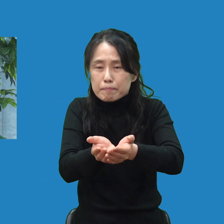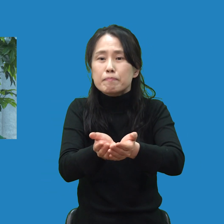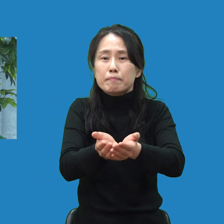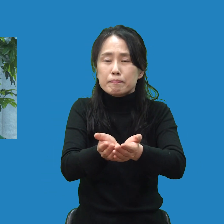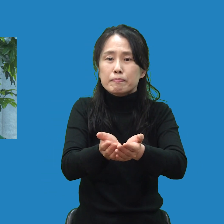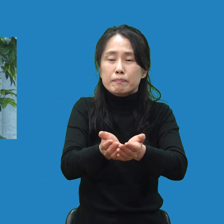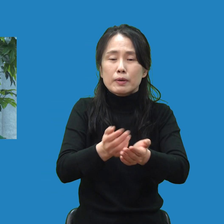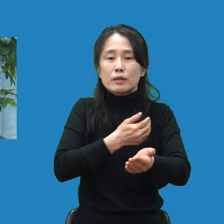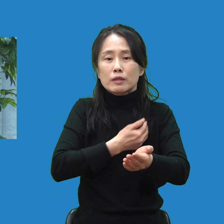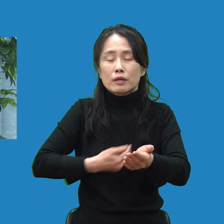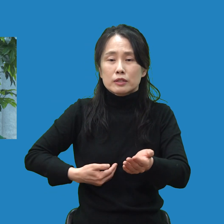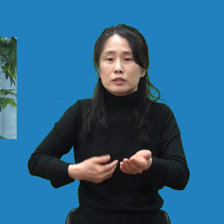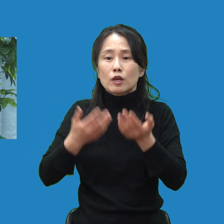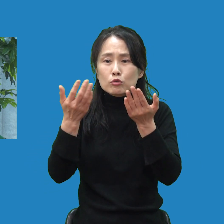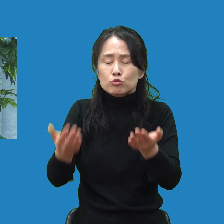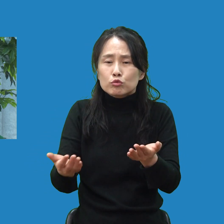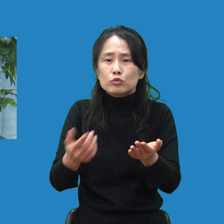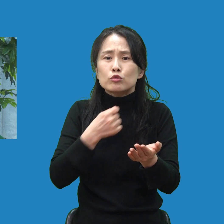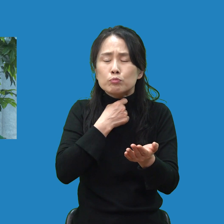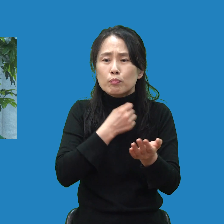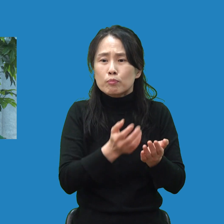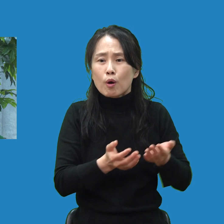무리들이 얼마나 야속했을까요?